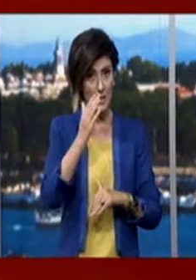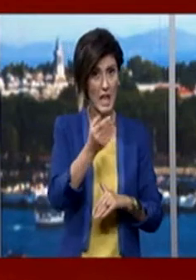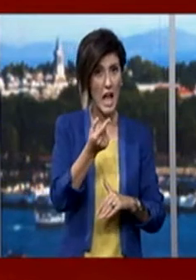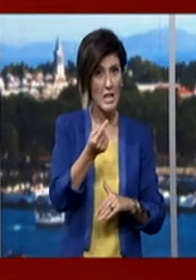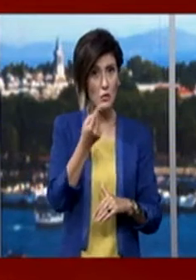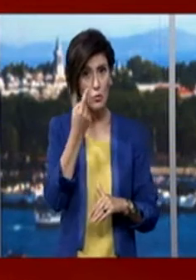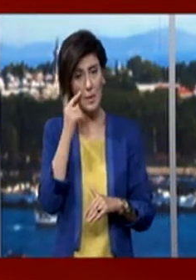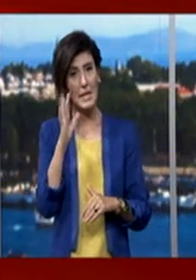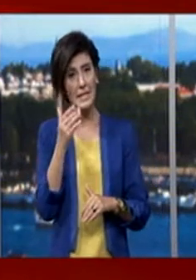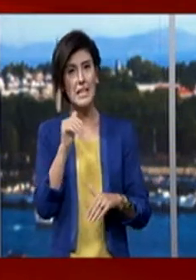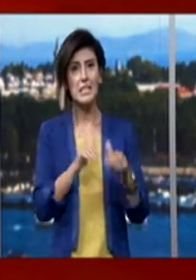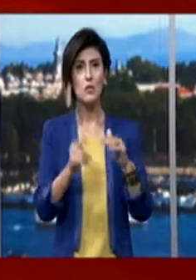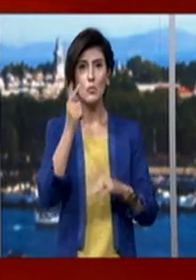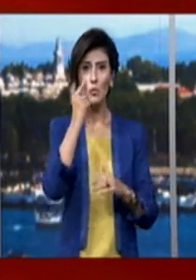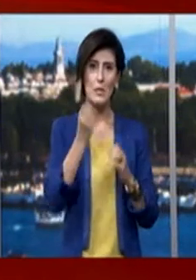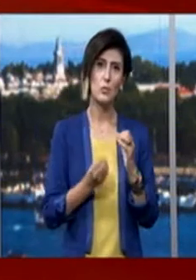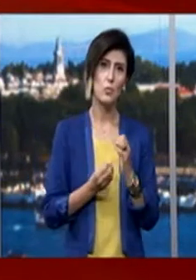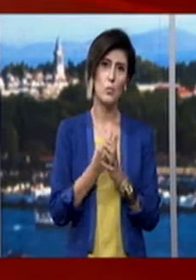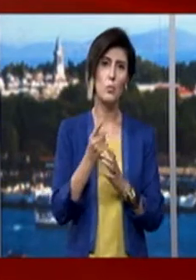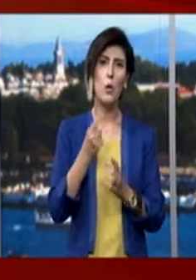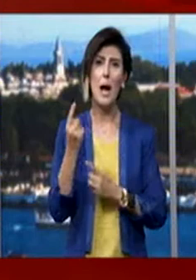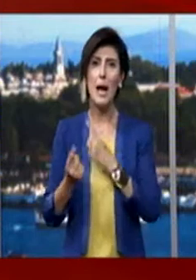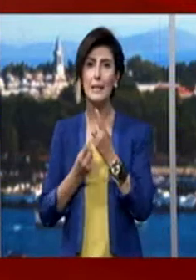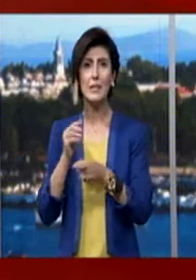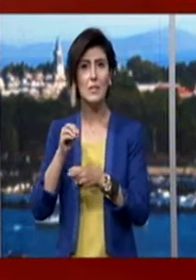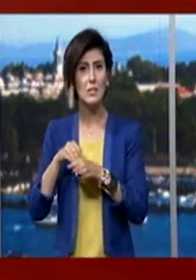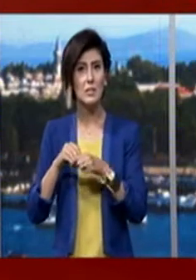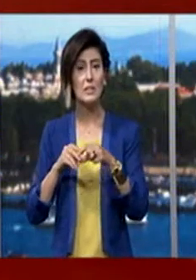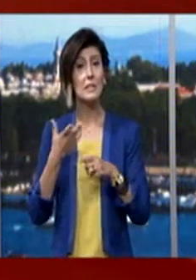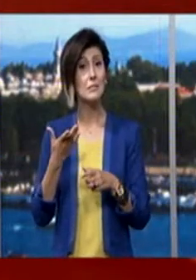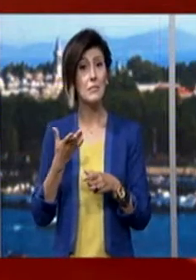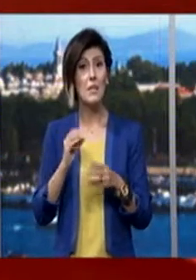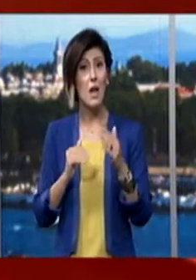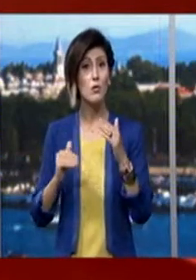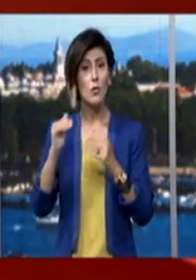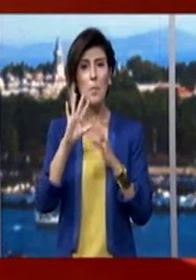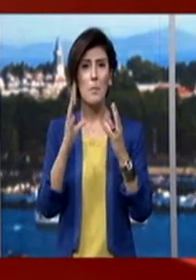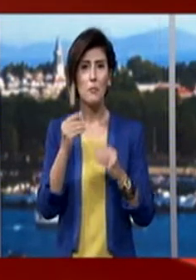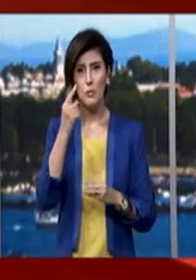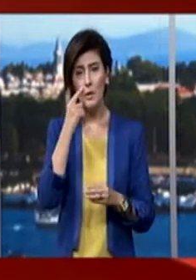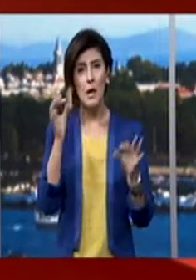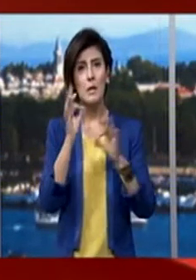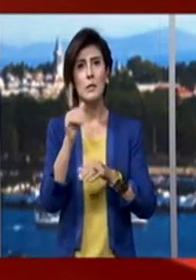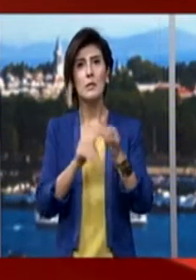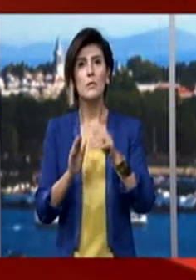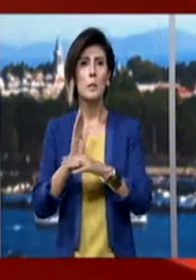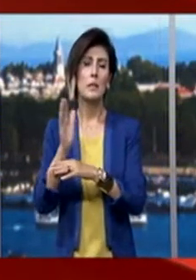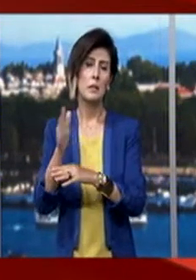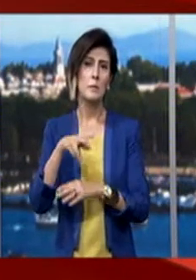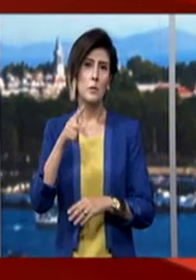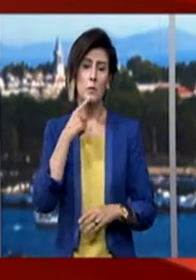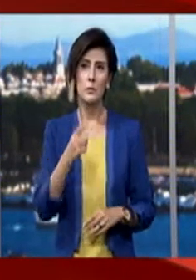hükümeti ya da seçim hükümeti kurulması. Bu alternatifler arasında ise İBRE daha çok mevcut hükümetle erken seçime gidilmesi